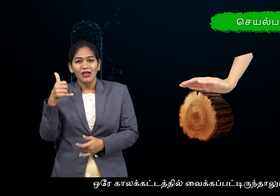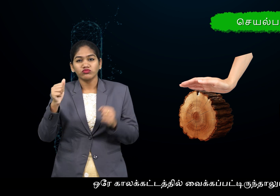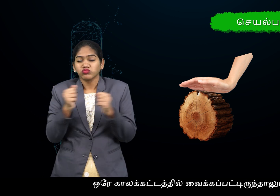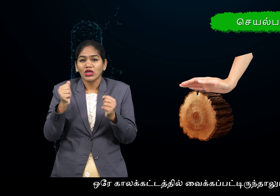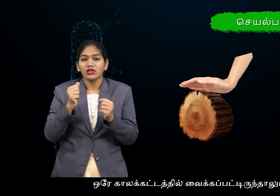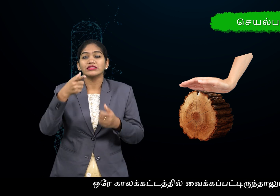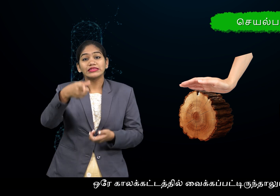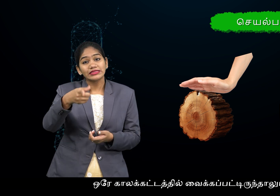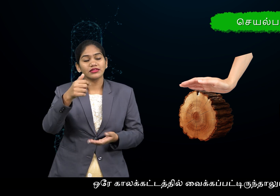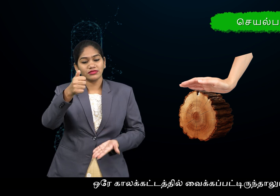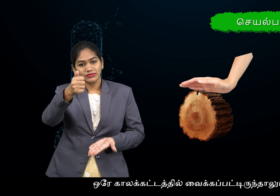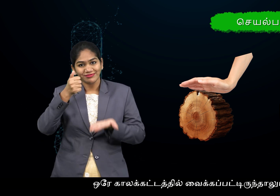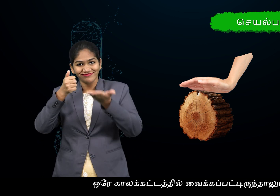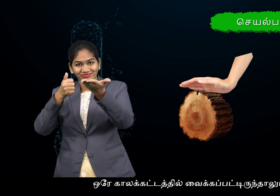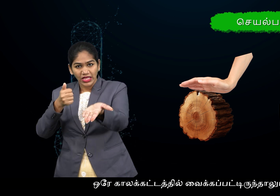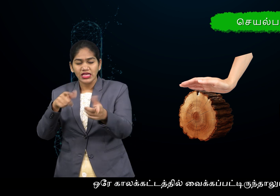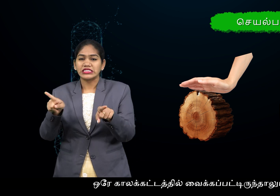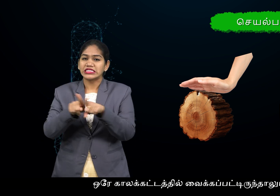ஒரே காலகட்டத்தில் வைக்கப்பட்டிருந்தாலும்